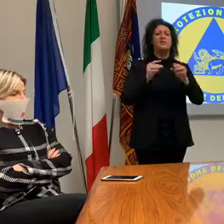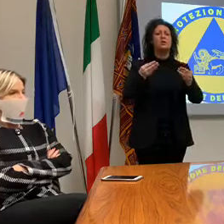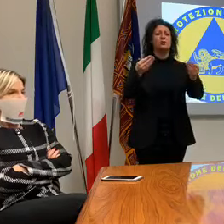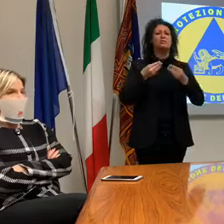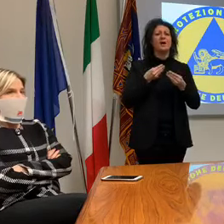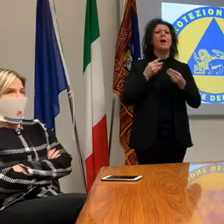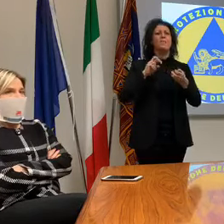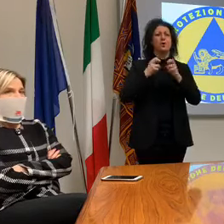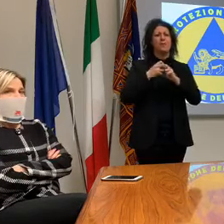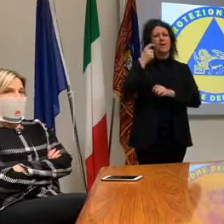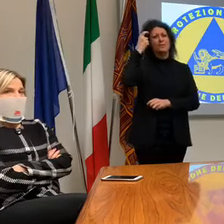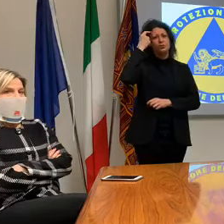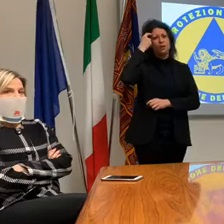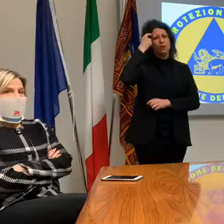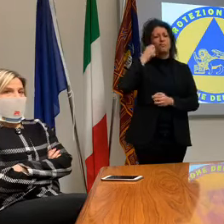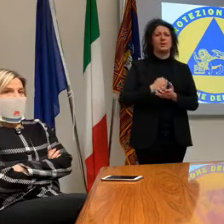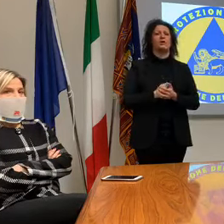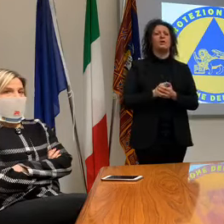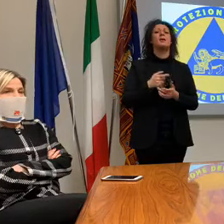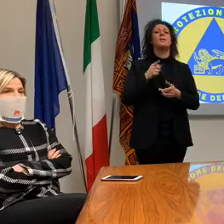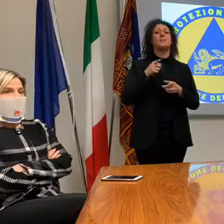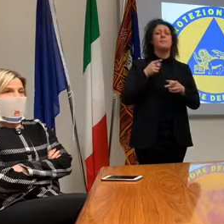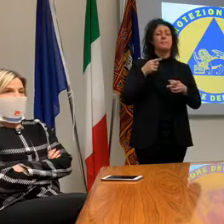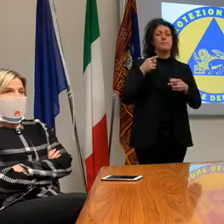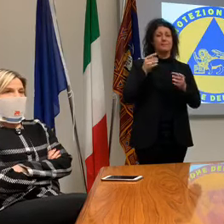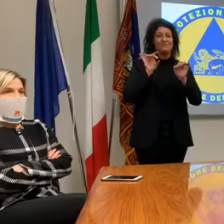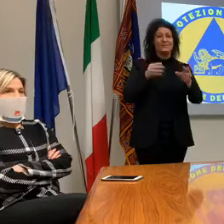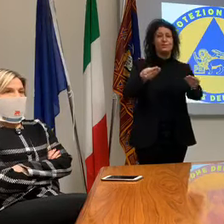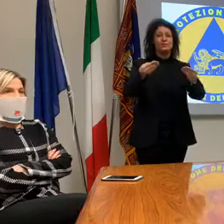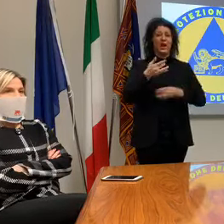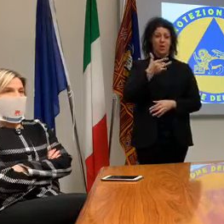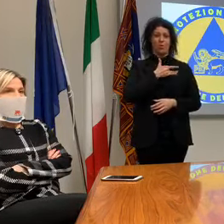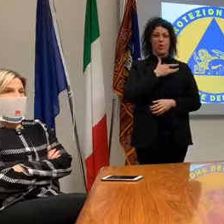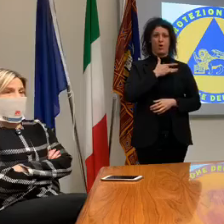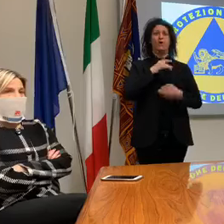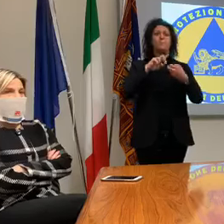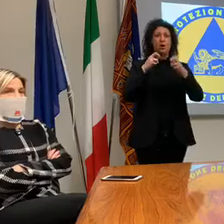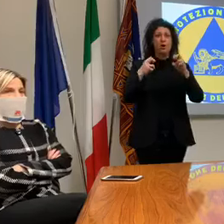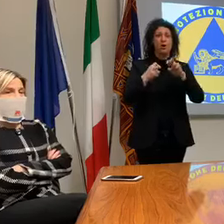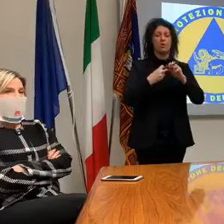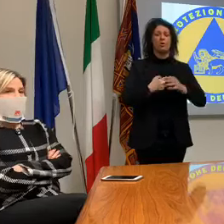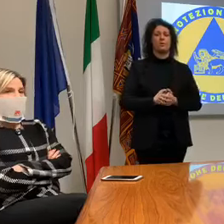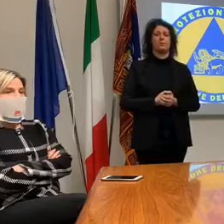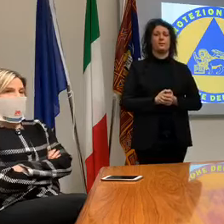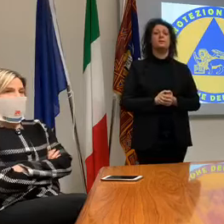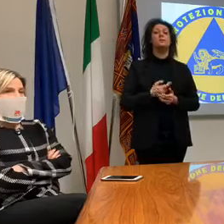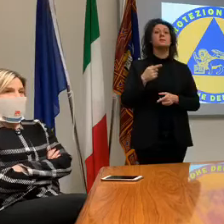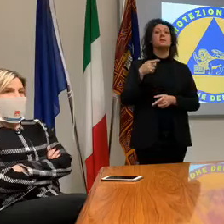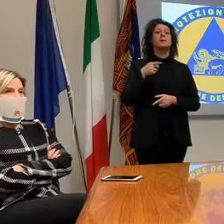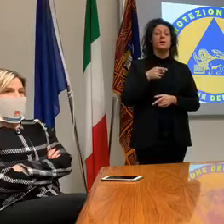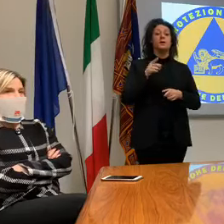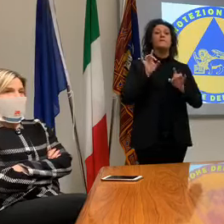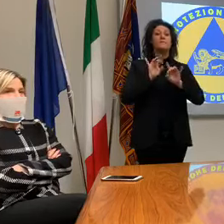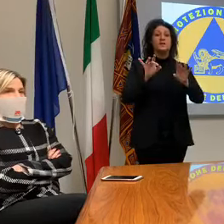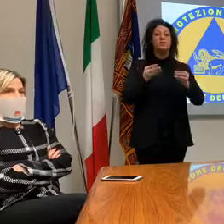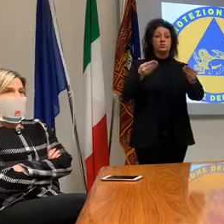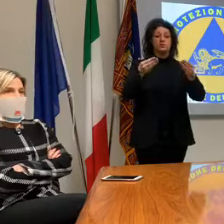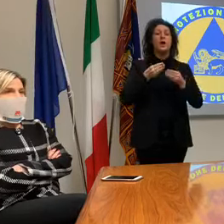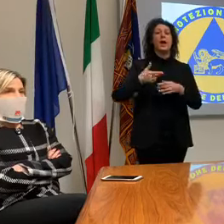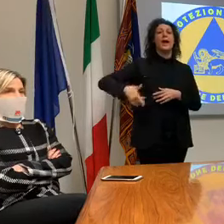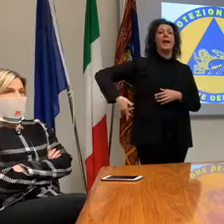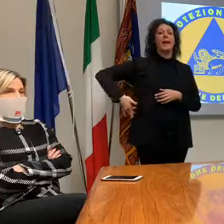che fa danni, ci fa venire le miocarditi e quindi problemi cardiaci, è un virus che fa danni, ci fa venire l'insufficienza renale,